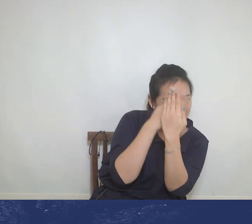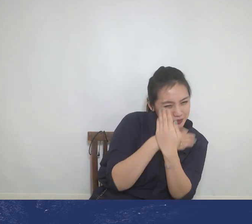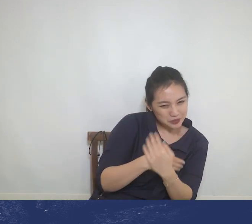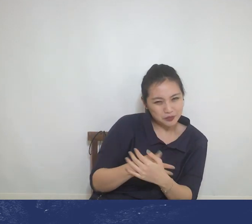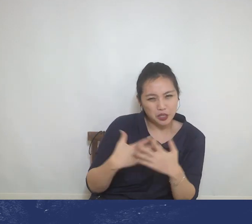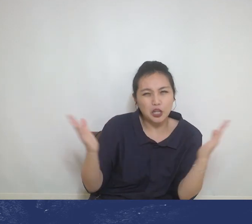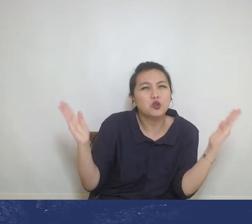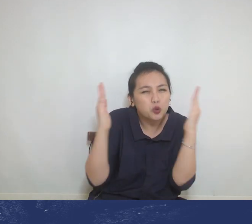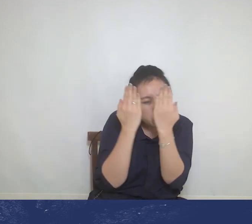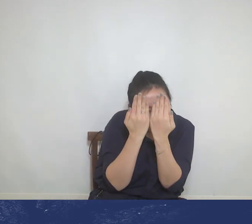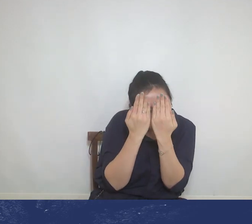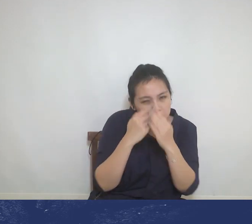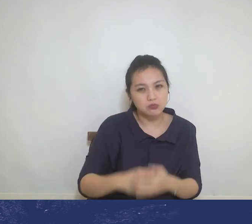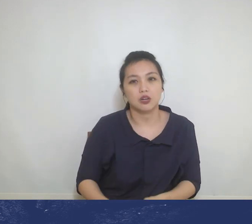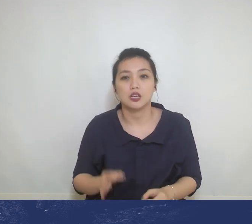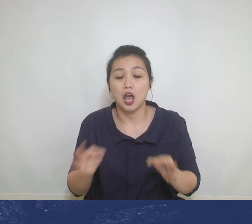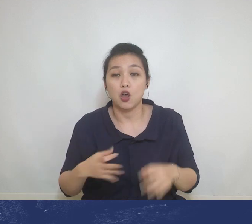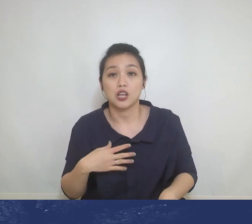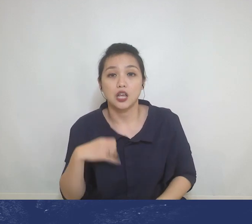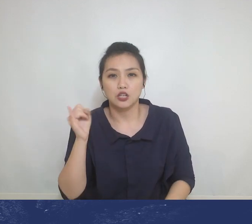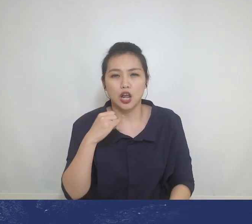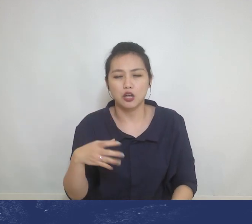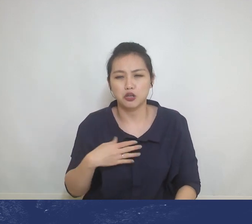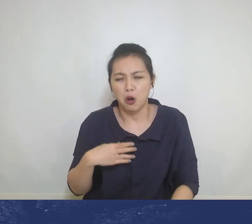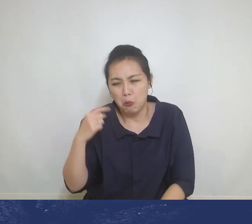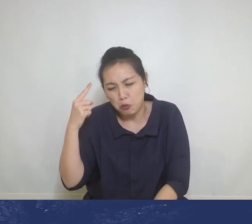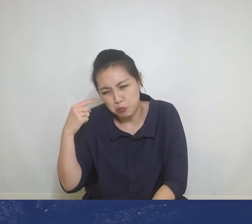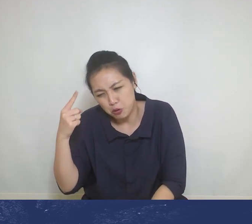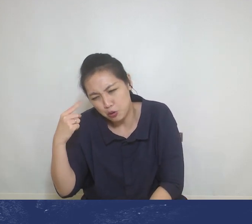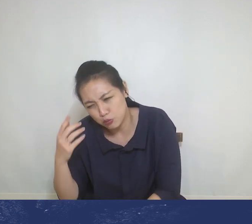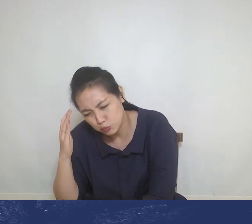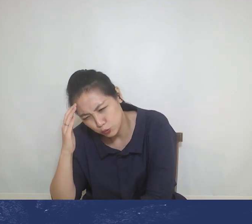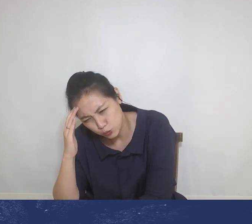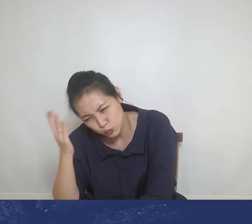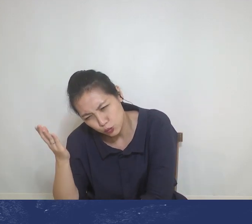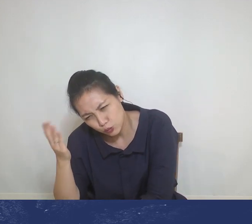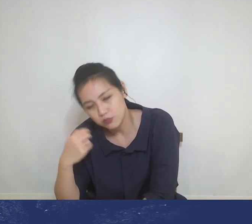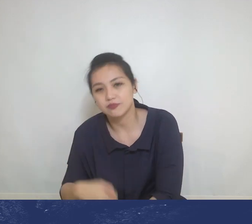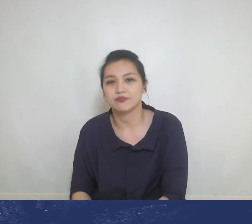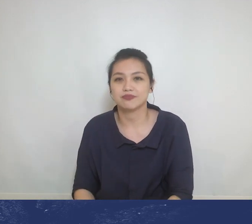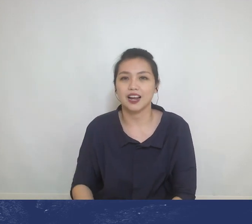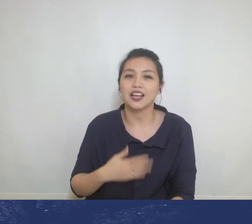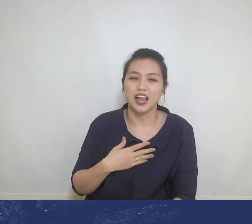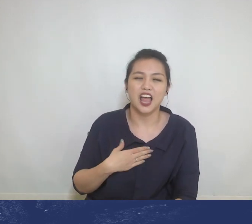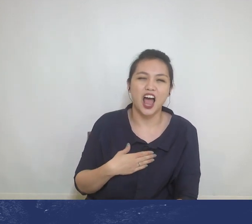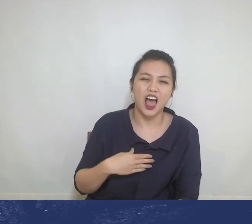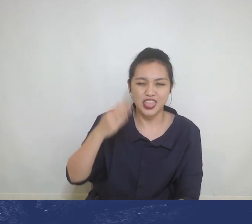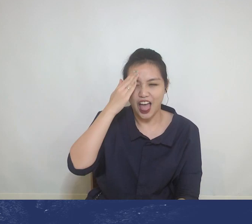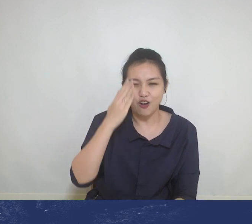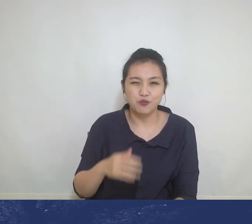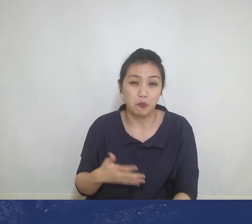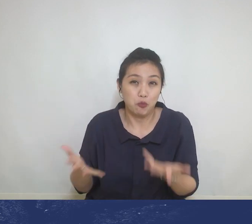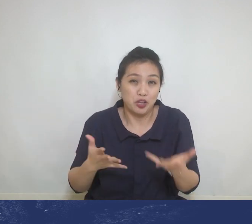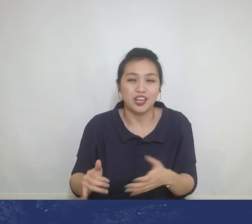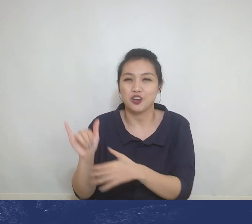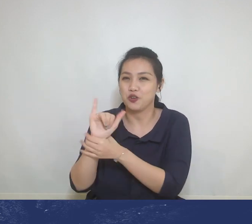agak melankolis, agak introvert. Kadang-kadang saya kalau melakukan kesalahan itu kadang-kadang tak pikir kayak gitu. Saya percaya Yakub ini kan dibilang orang rumahan. Mungkin dia